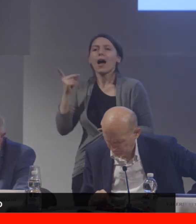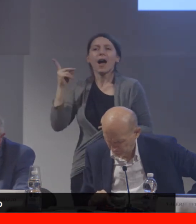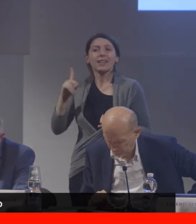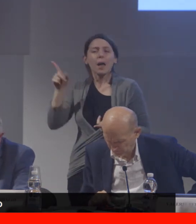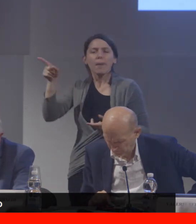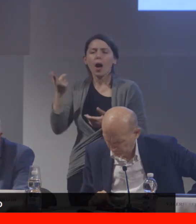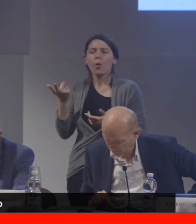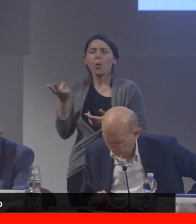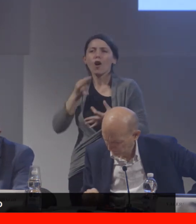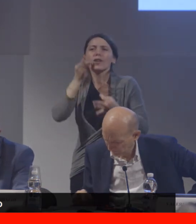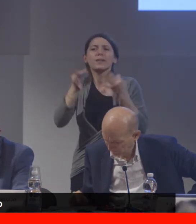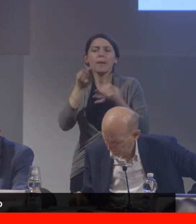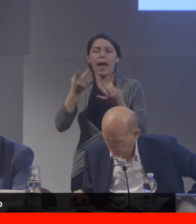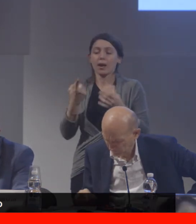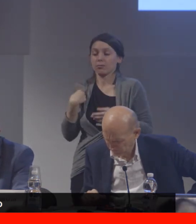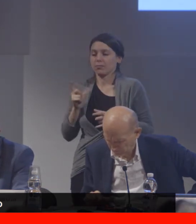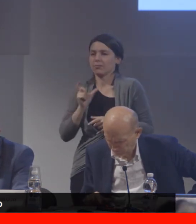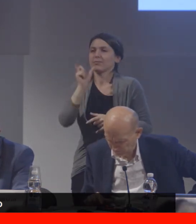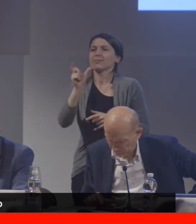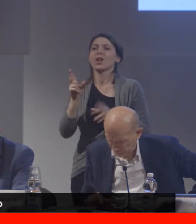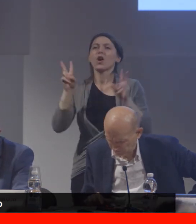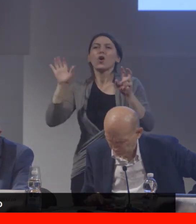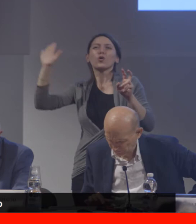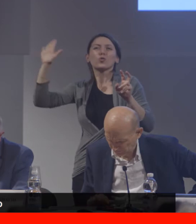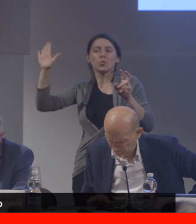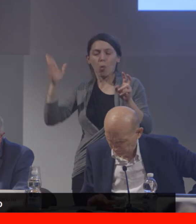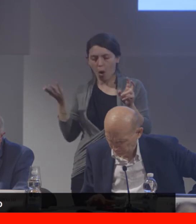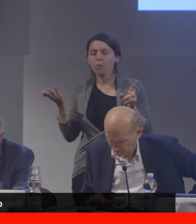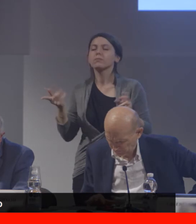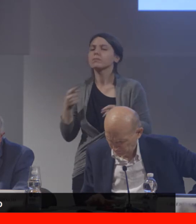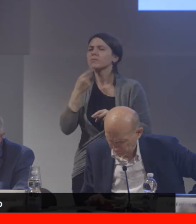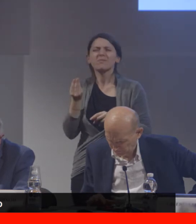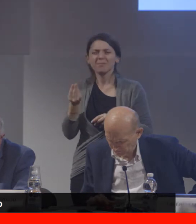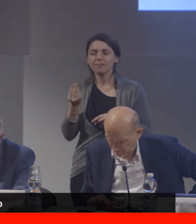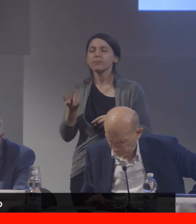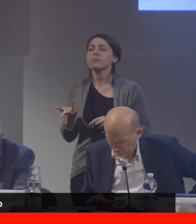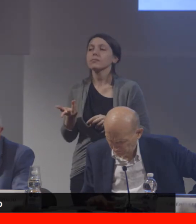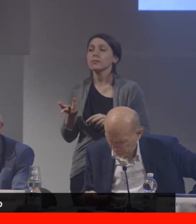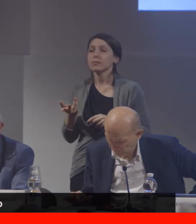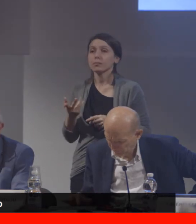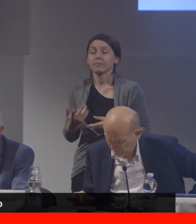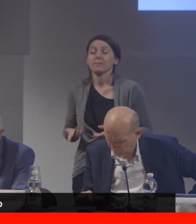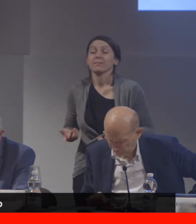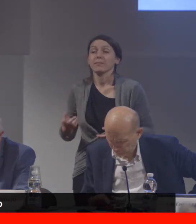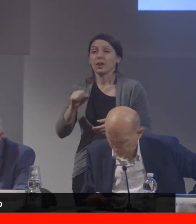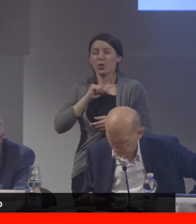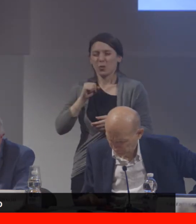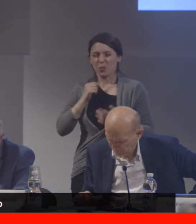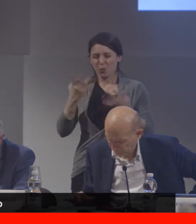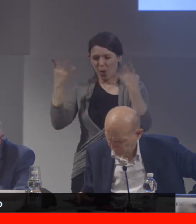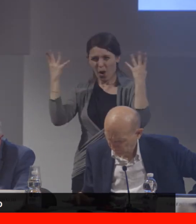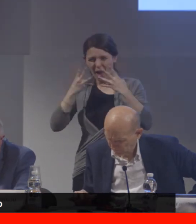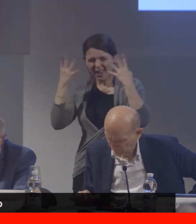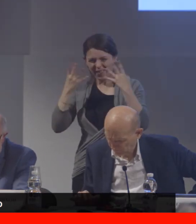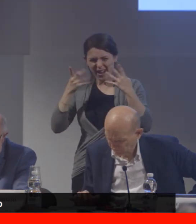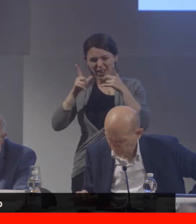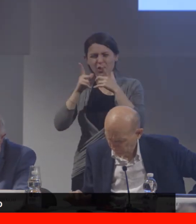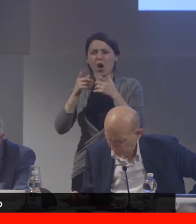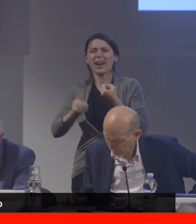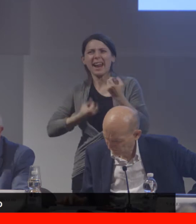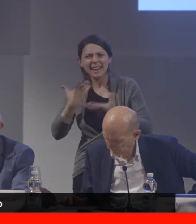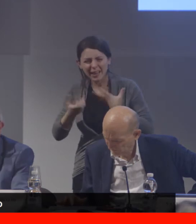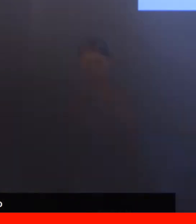cito un'altra sua frase, quando dice che dalla riflessione specifica sul linguaggio